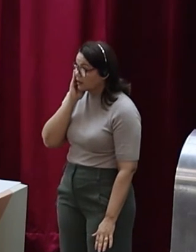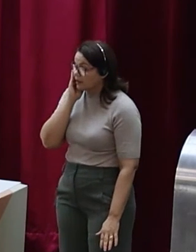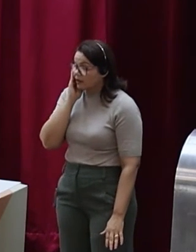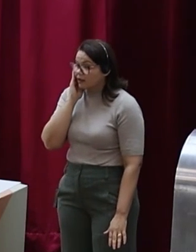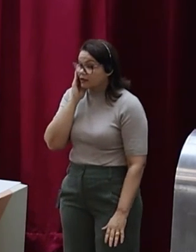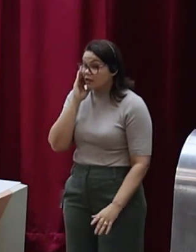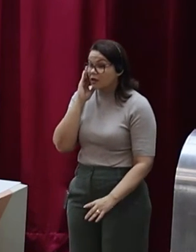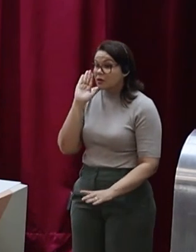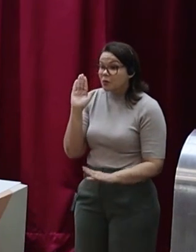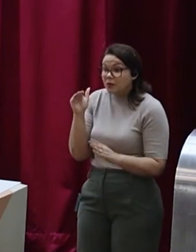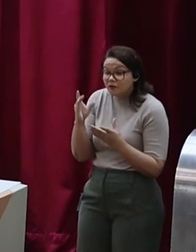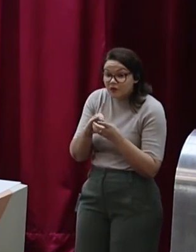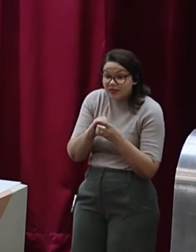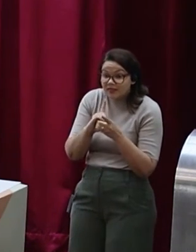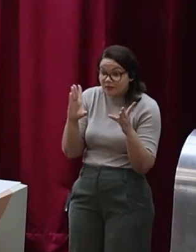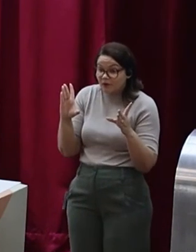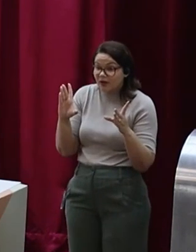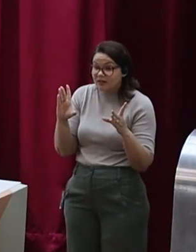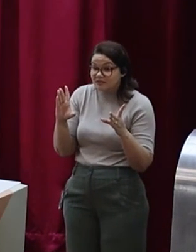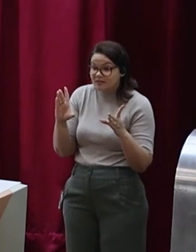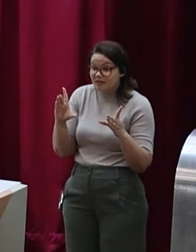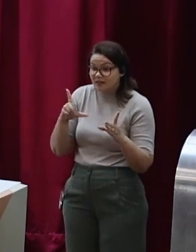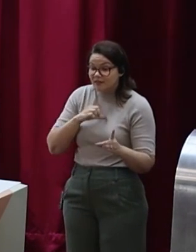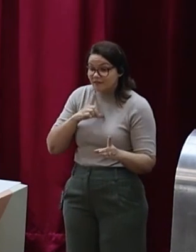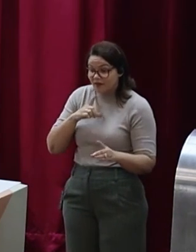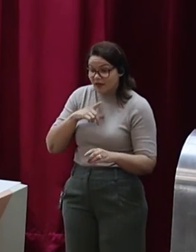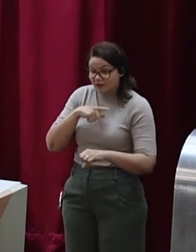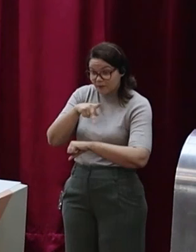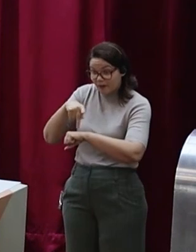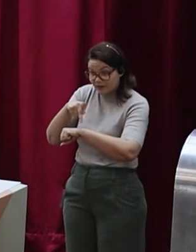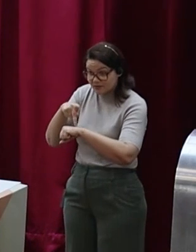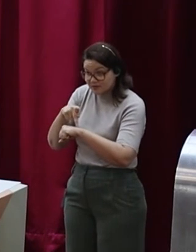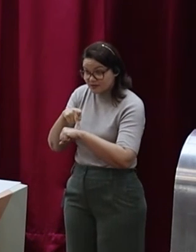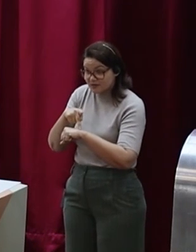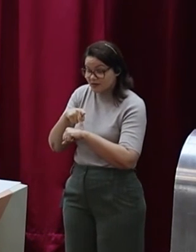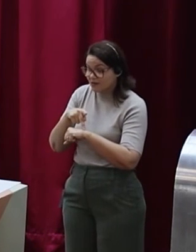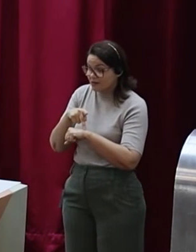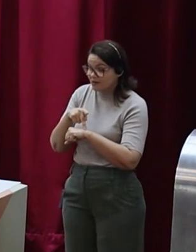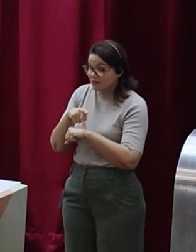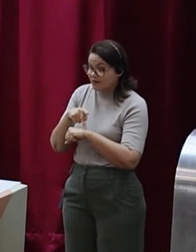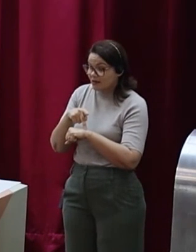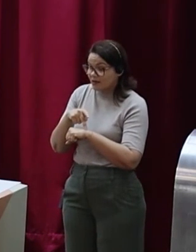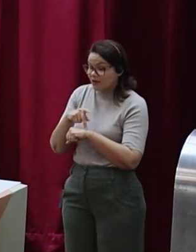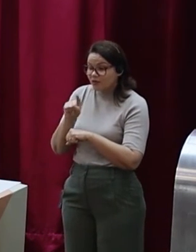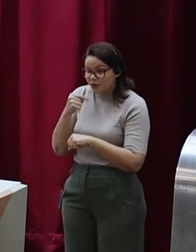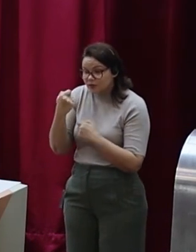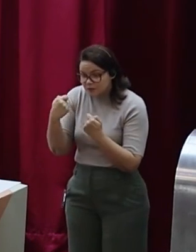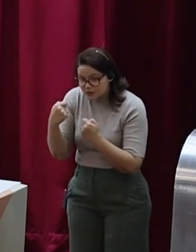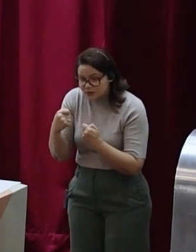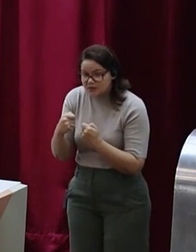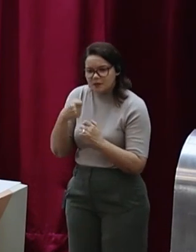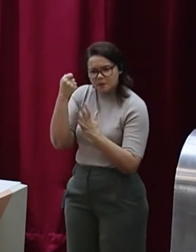for democrático, a via decisória estatal é o lugar onde nós devemos canalizar a